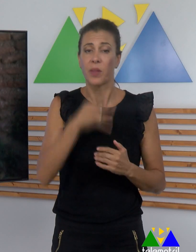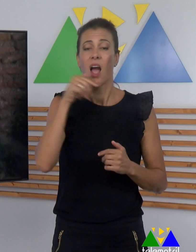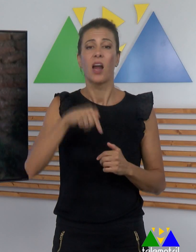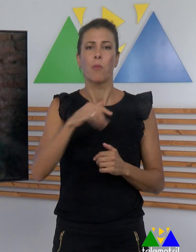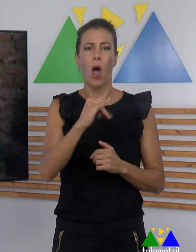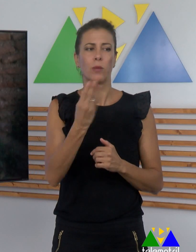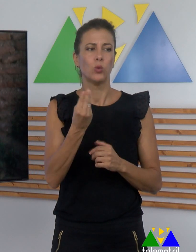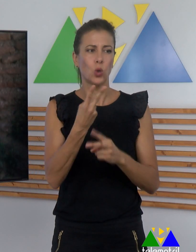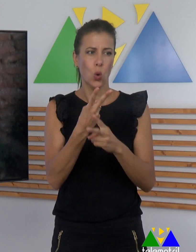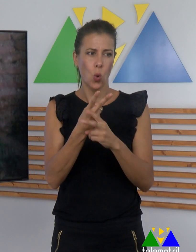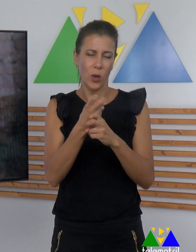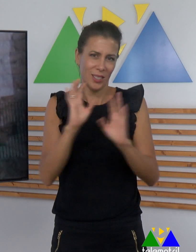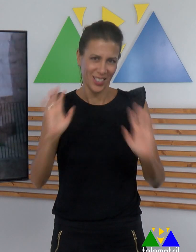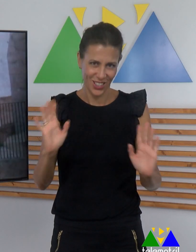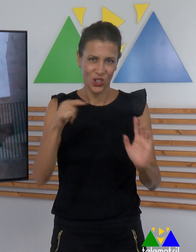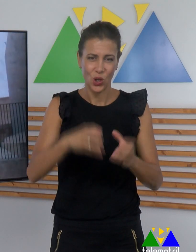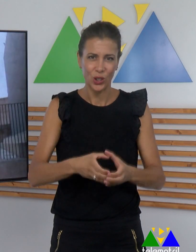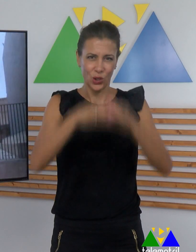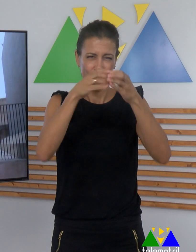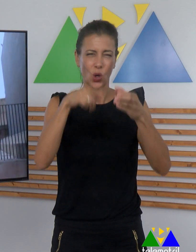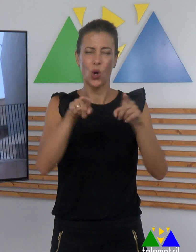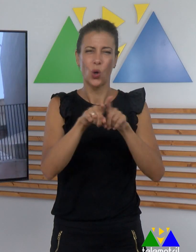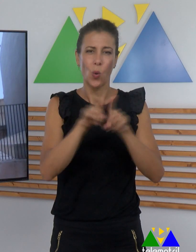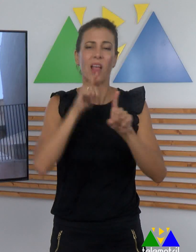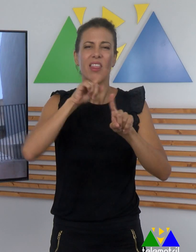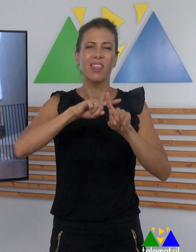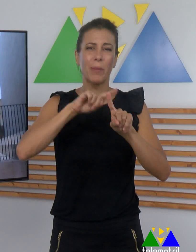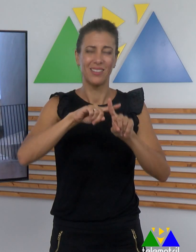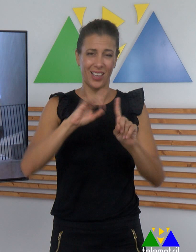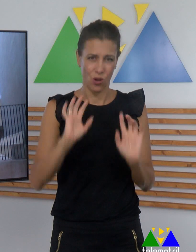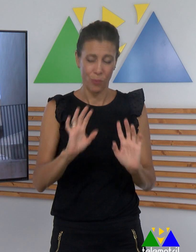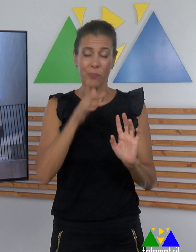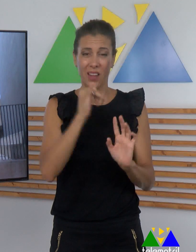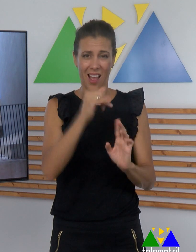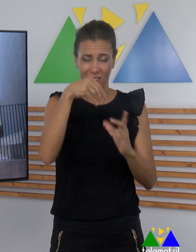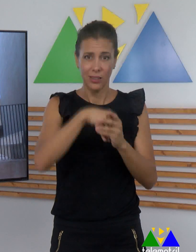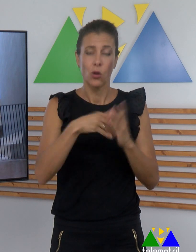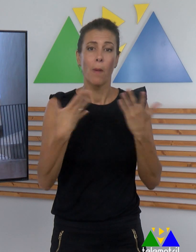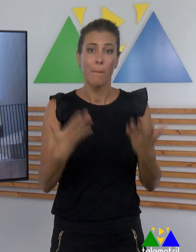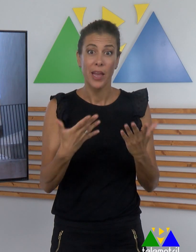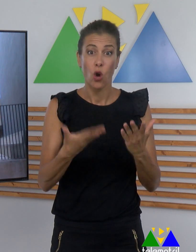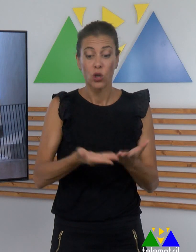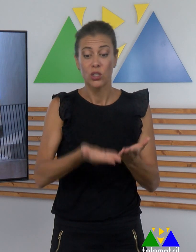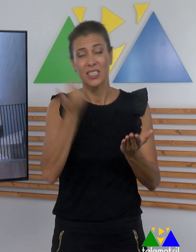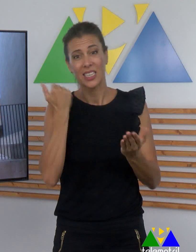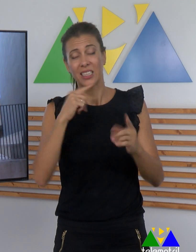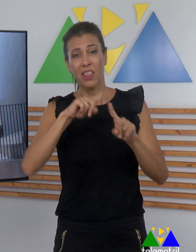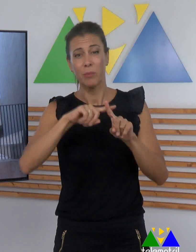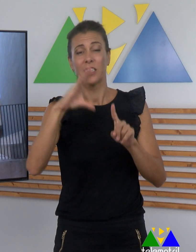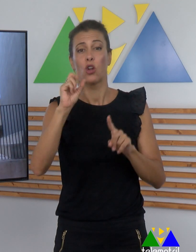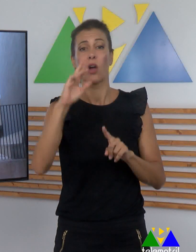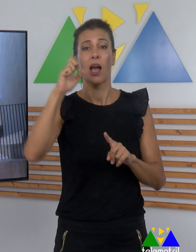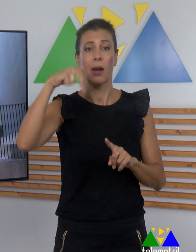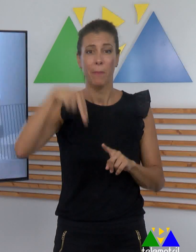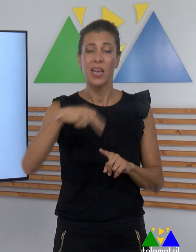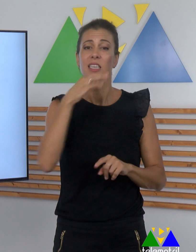llena de huesos esa torre, ahora mismo está llena del osario del cementerio del Carmen, que cuando se quita el cementerio del Carmen a principios del